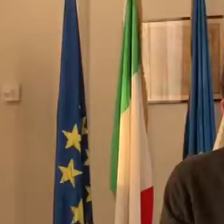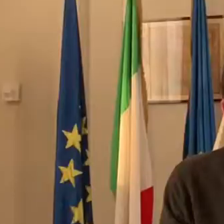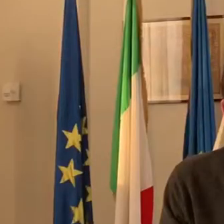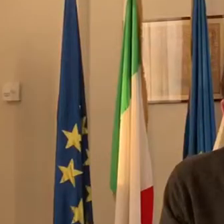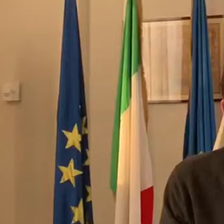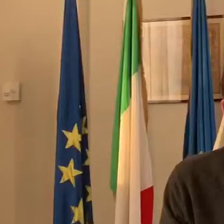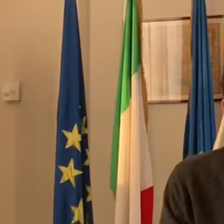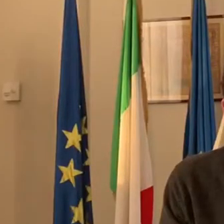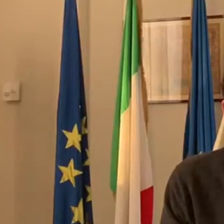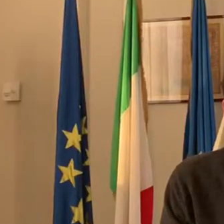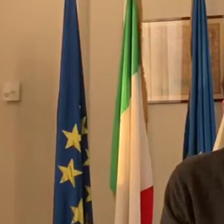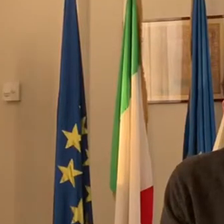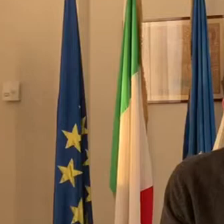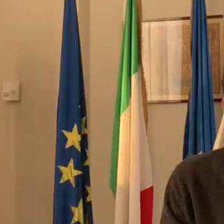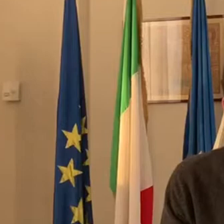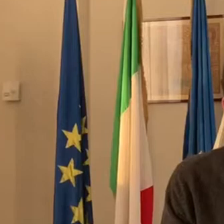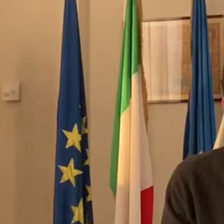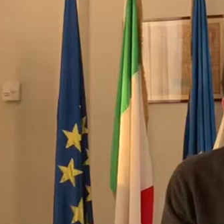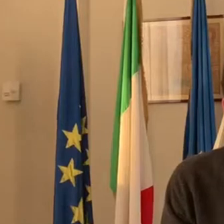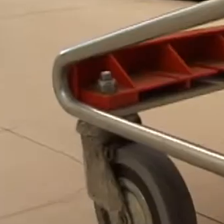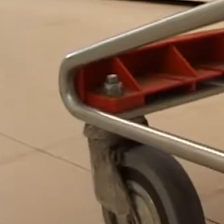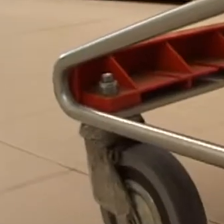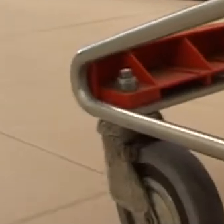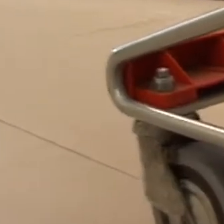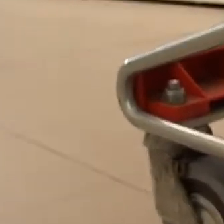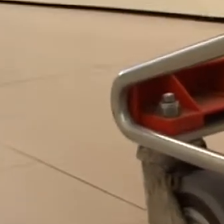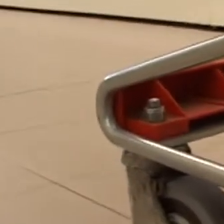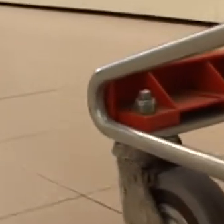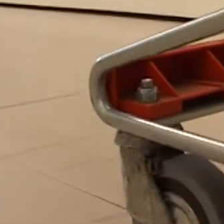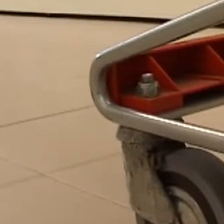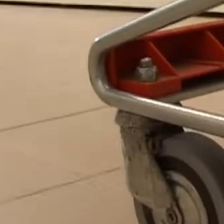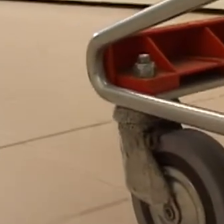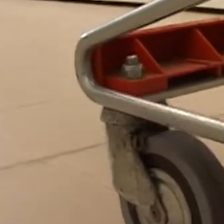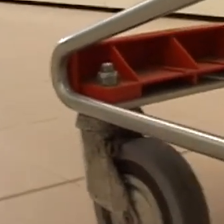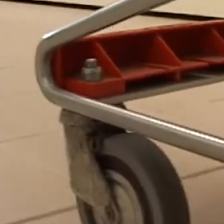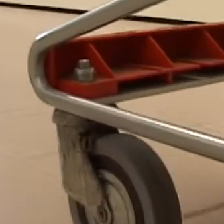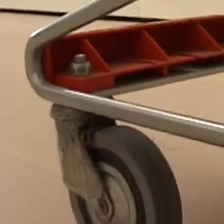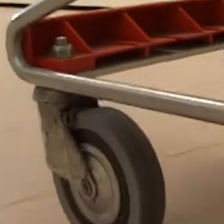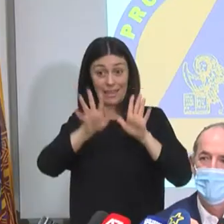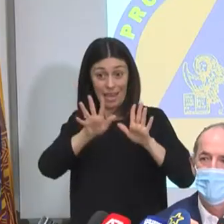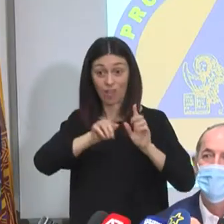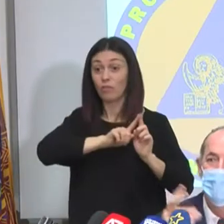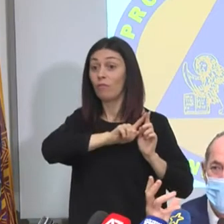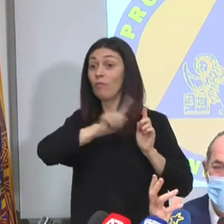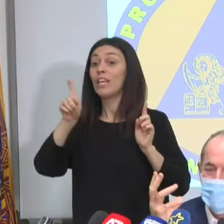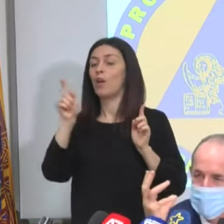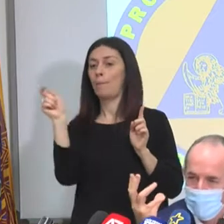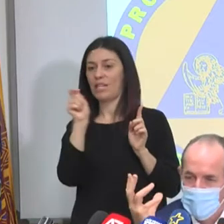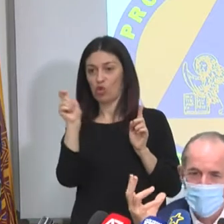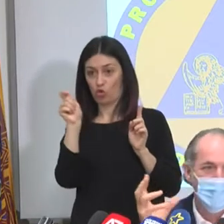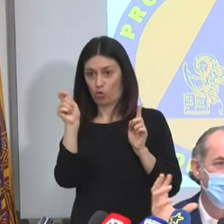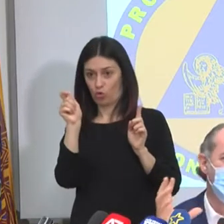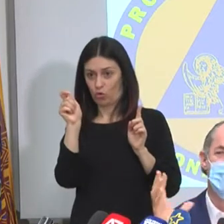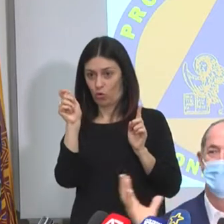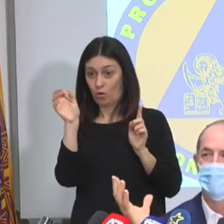fedriga riguarda l'orario consigliato agli over 65 per l'accesso nei supermercati dalle 10 alle 12 in teoria se ce la